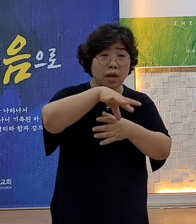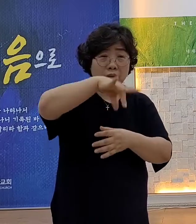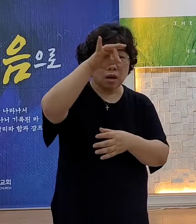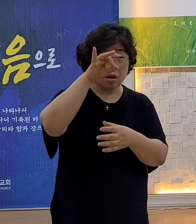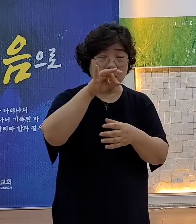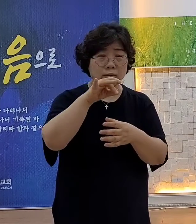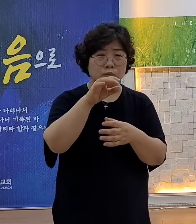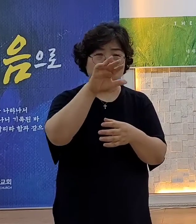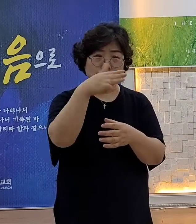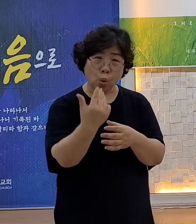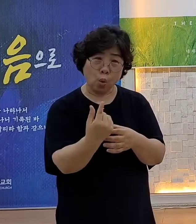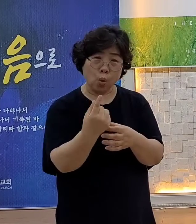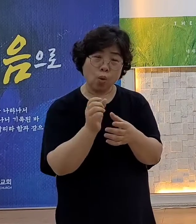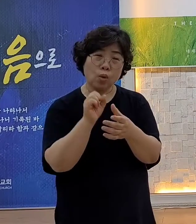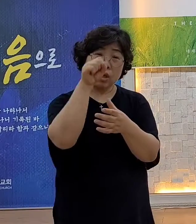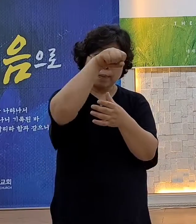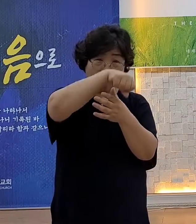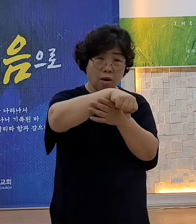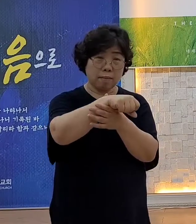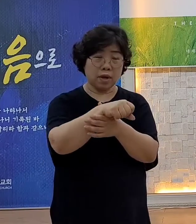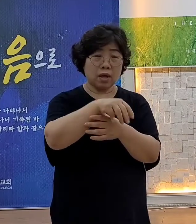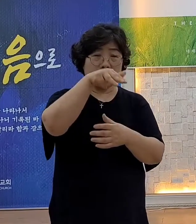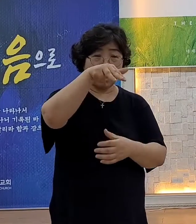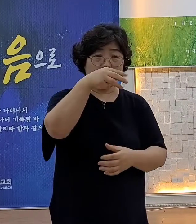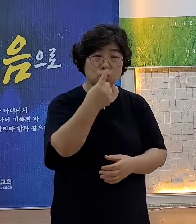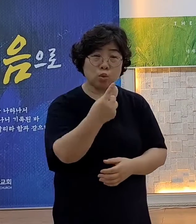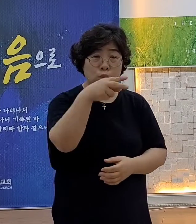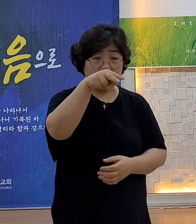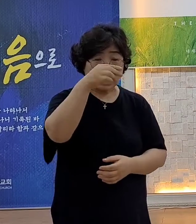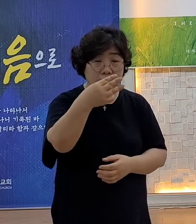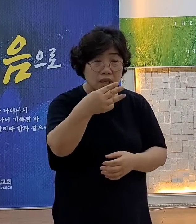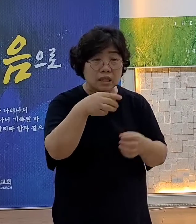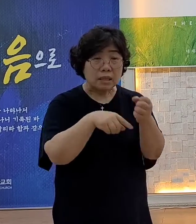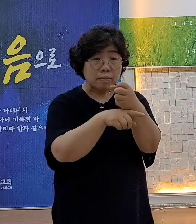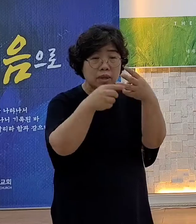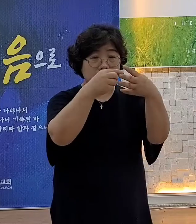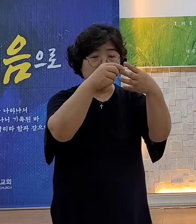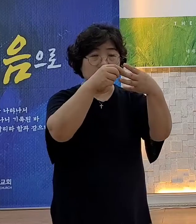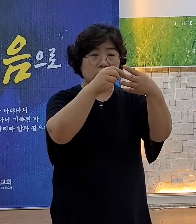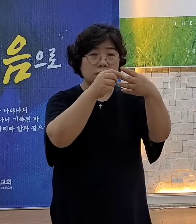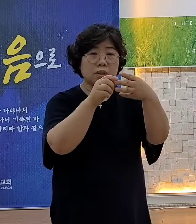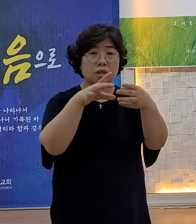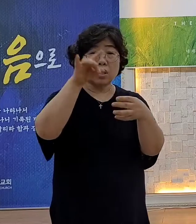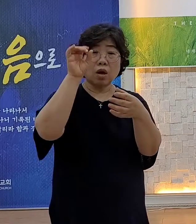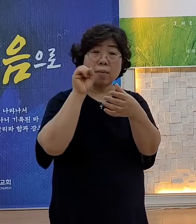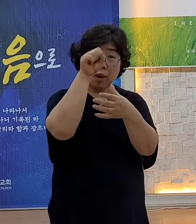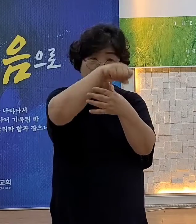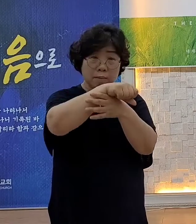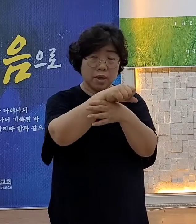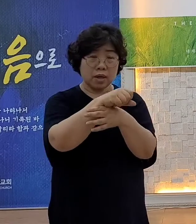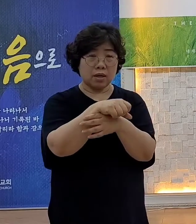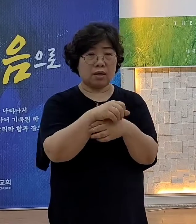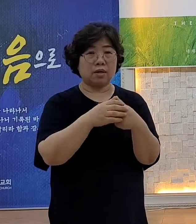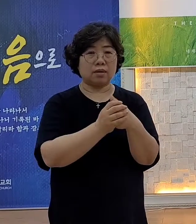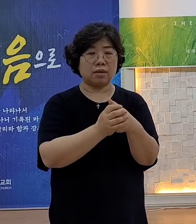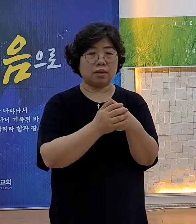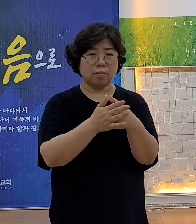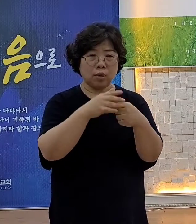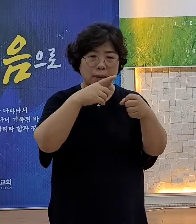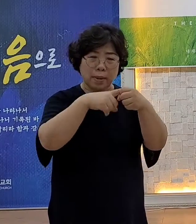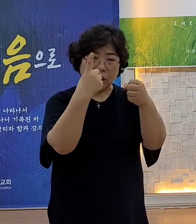처음 초자. 그래서 처음 난 열매. 맥추절은 꼭 뭐 보리와 밀을 거두었다는 뜻도